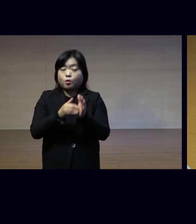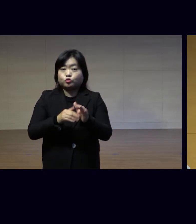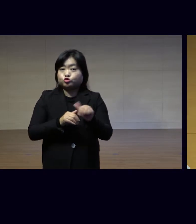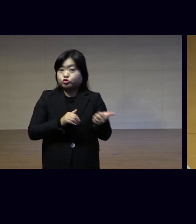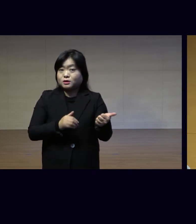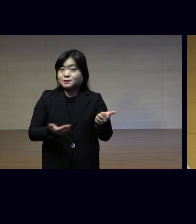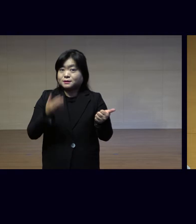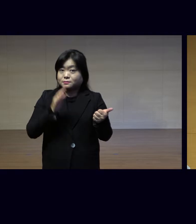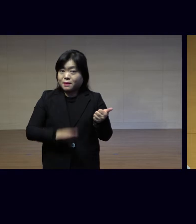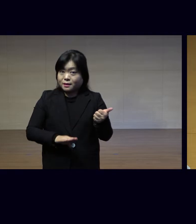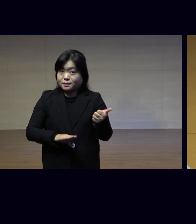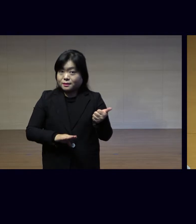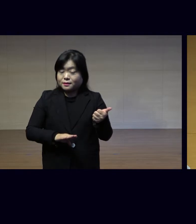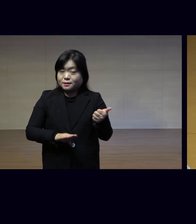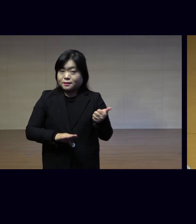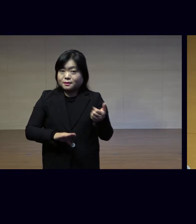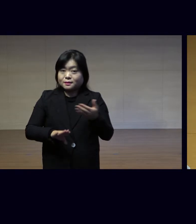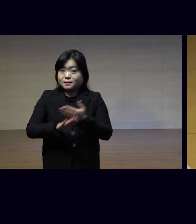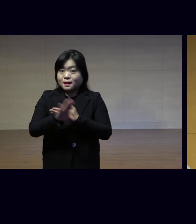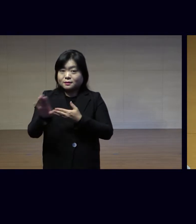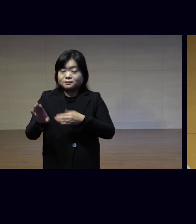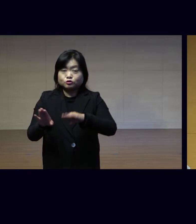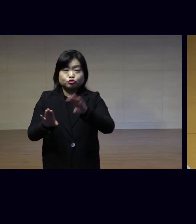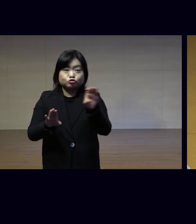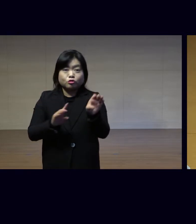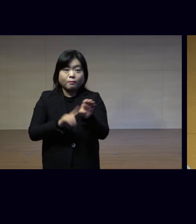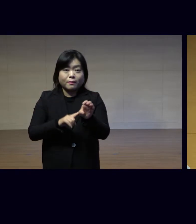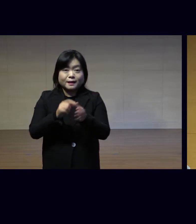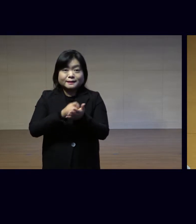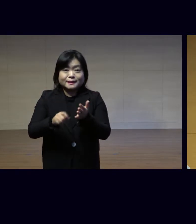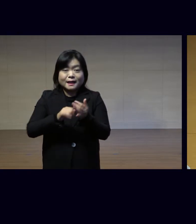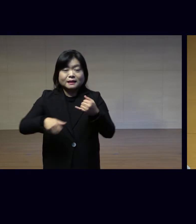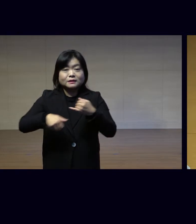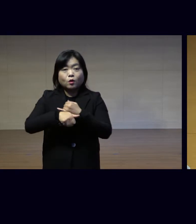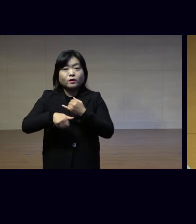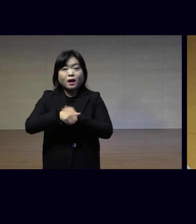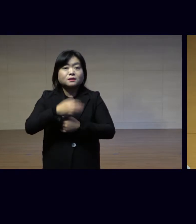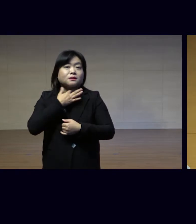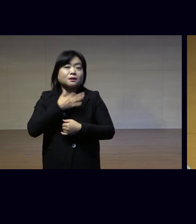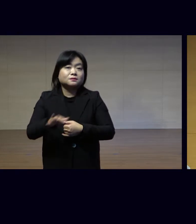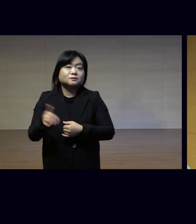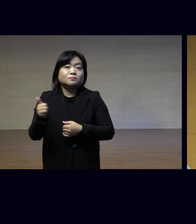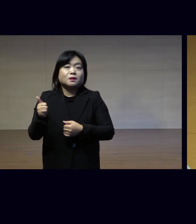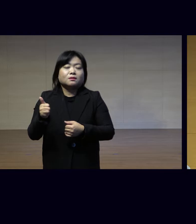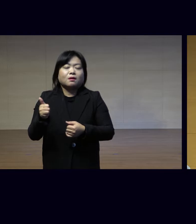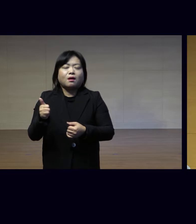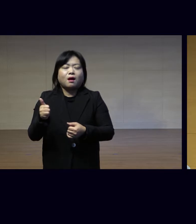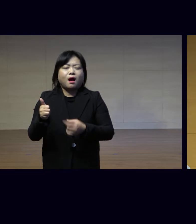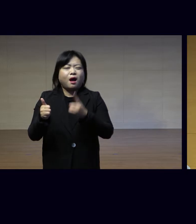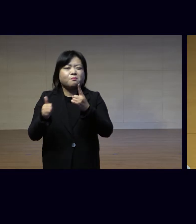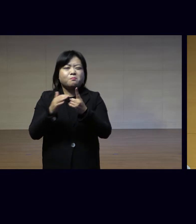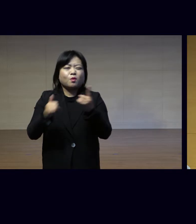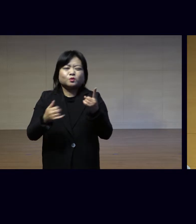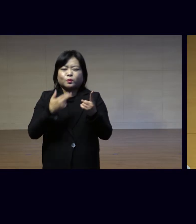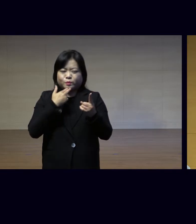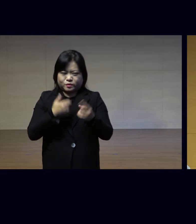그 어떤 서양 유럽의 작가가 연애하지 않은 남자는 단 한 명도 없고요.